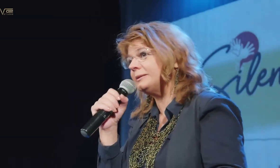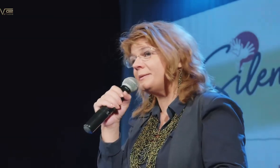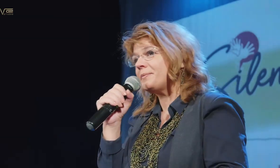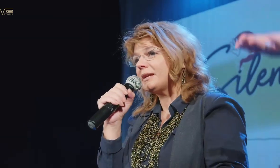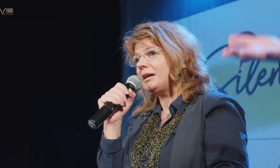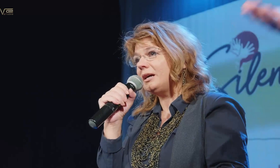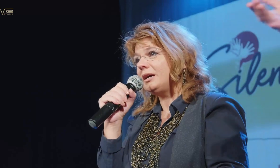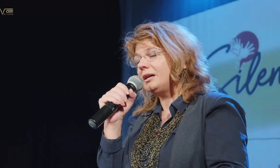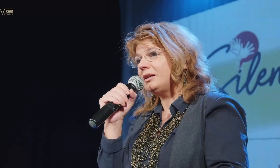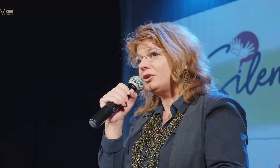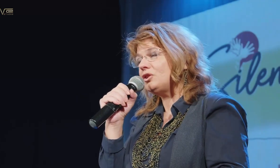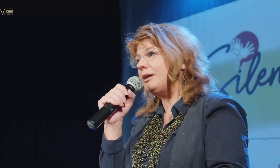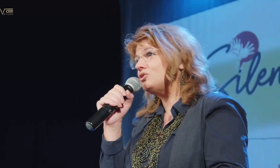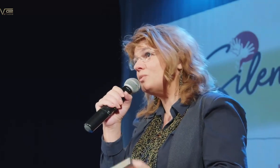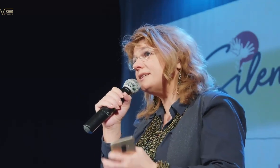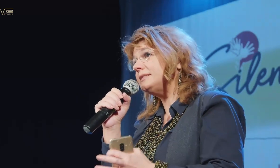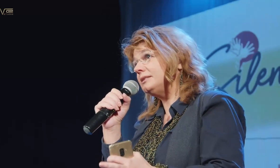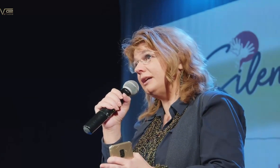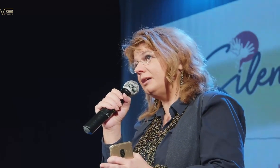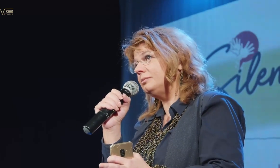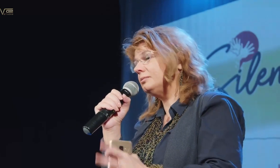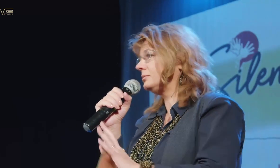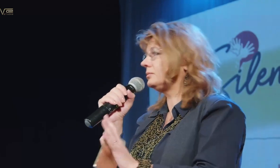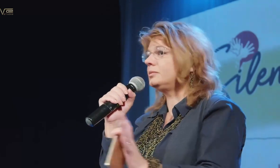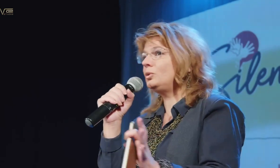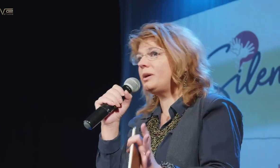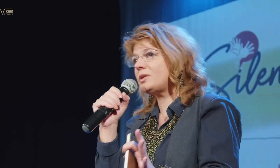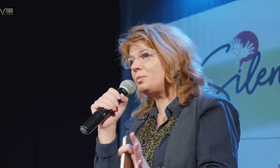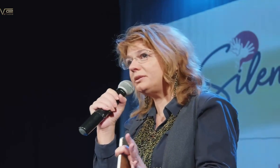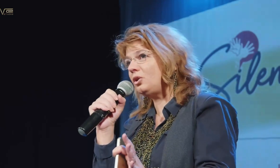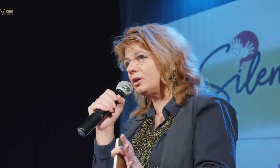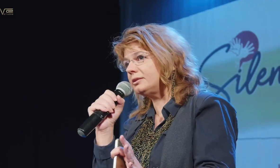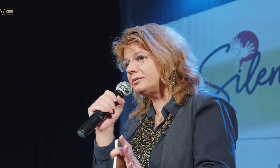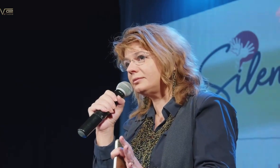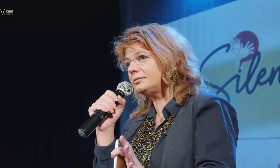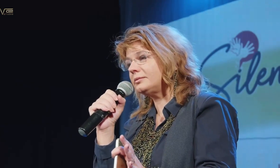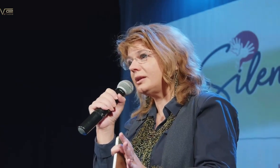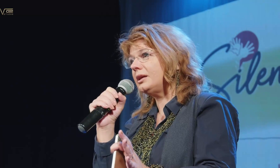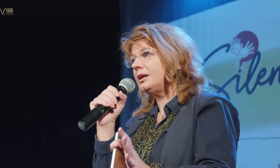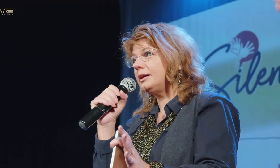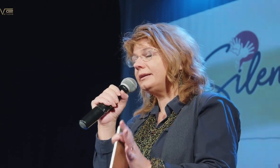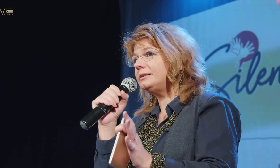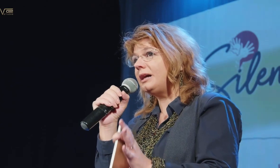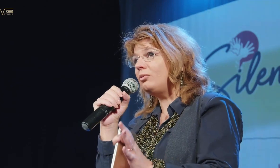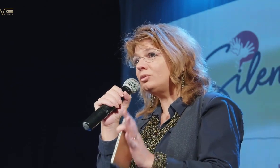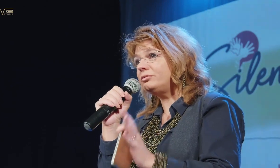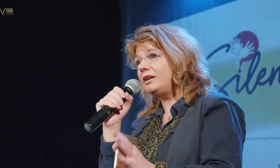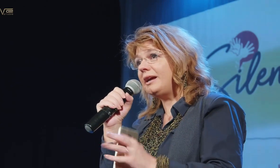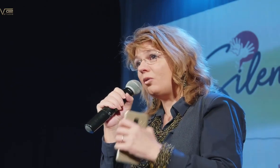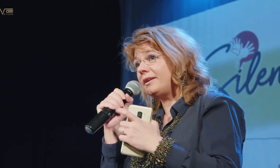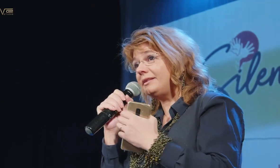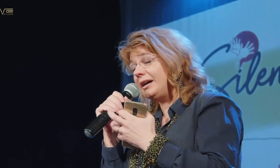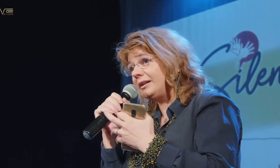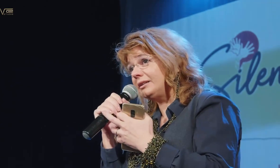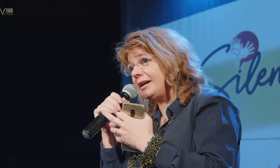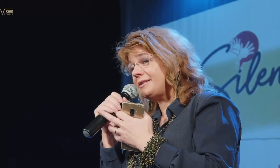lor. Și când au început să cânte, lumea s-a oprit în loc. Cântau într-un fel